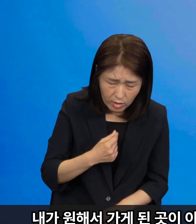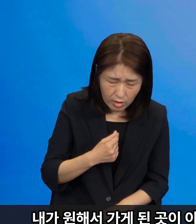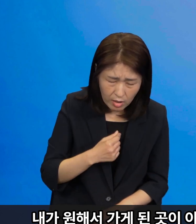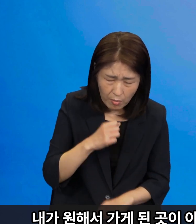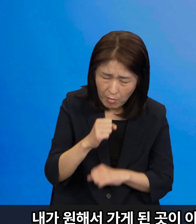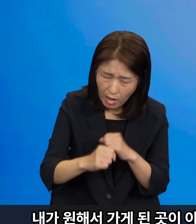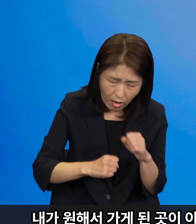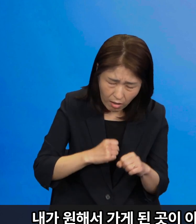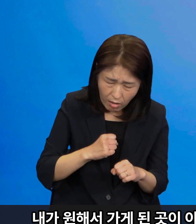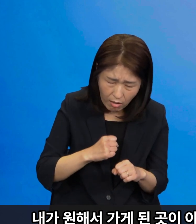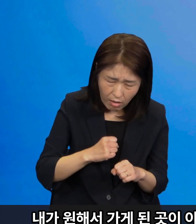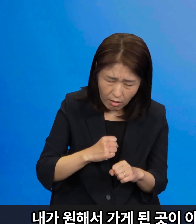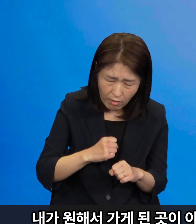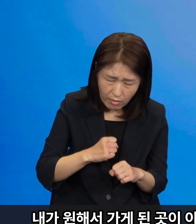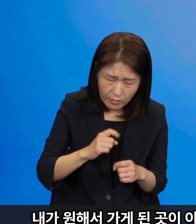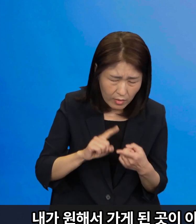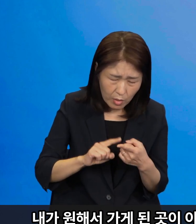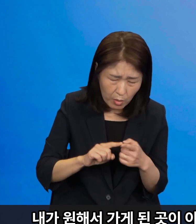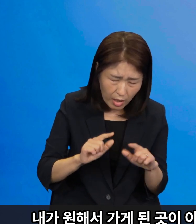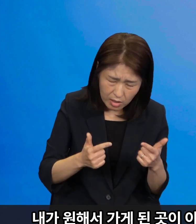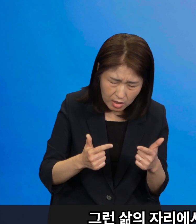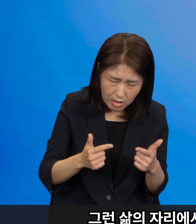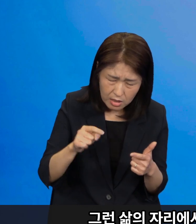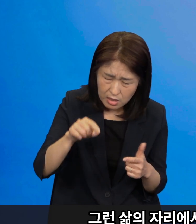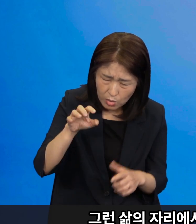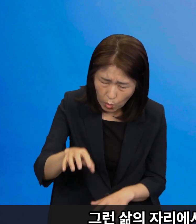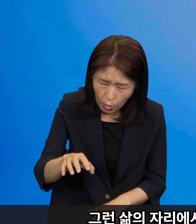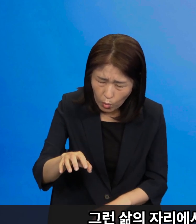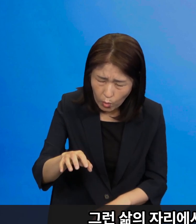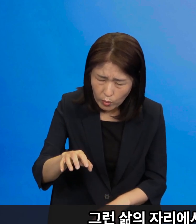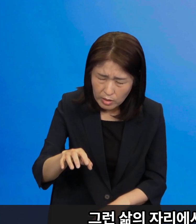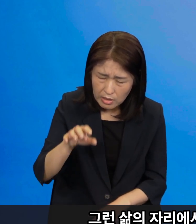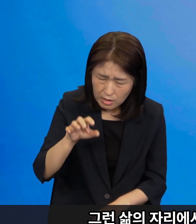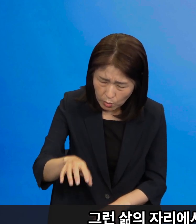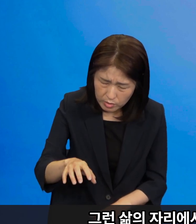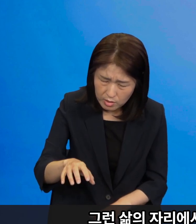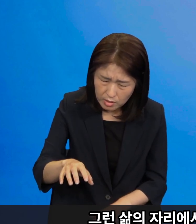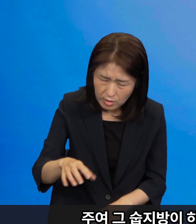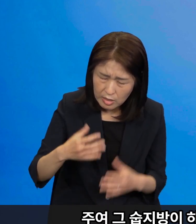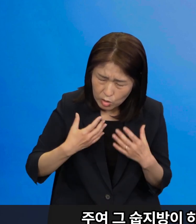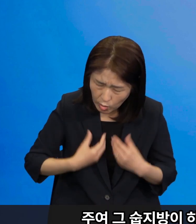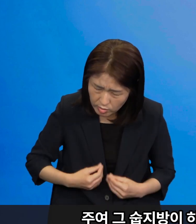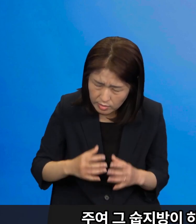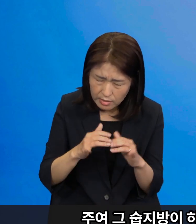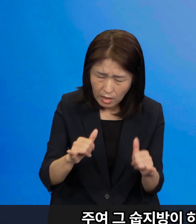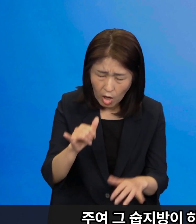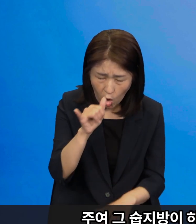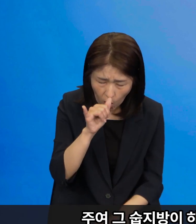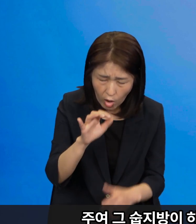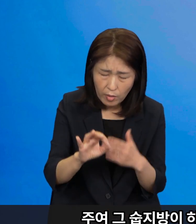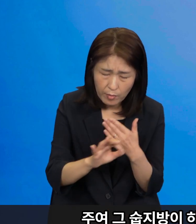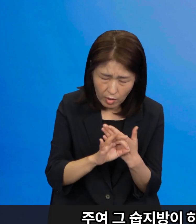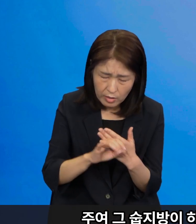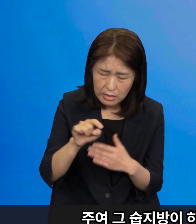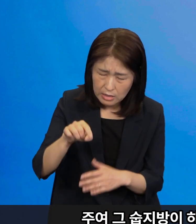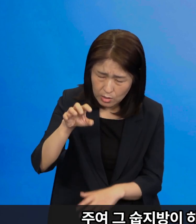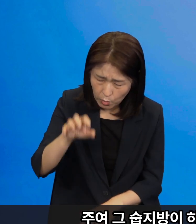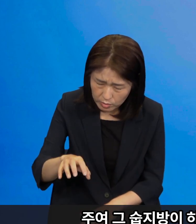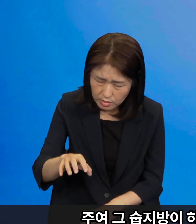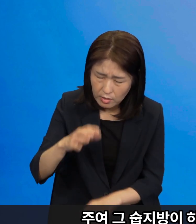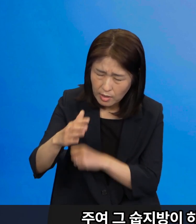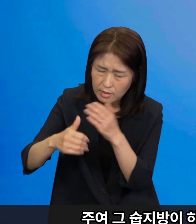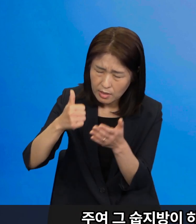아닌데, 내가 원해서 있게 된 자리가 아닌데, 그런 삶의 자리에서 좌절하고 있는 이들이 있다면 주여, 그 숲지방이